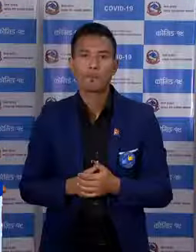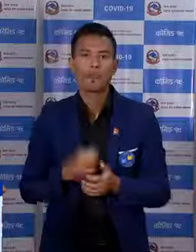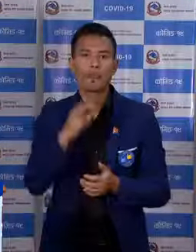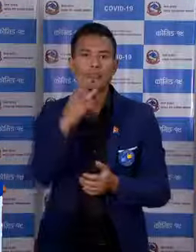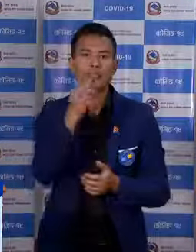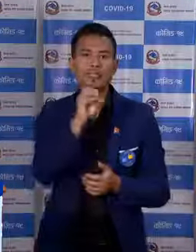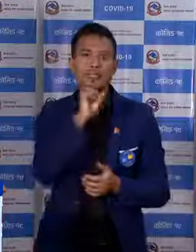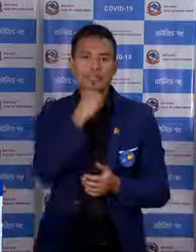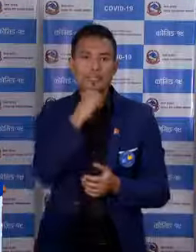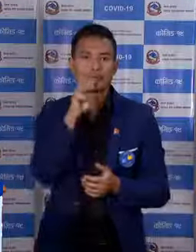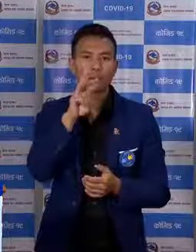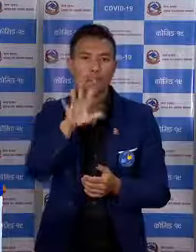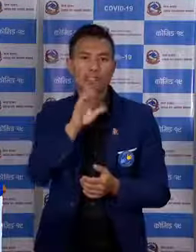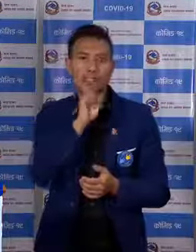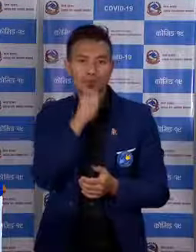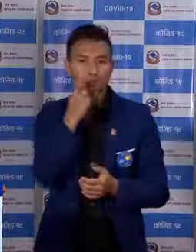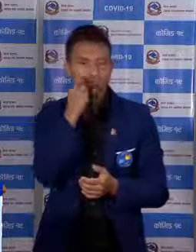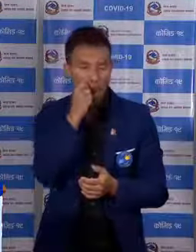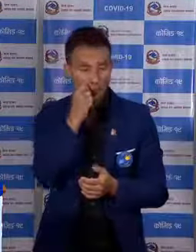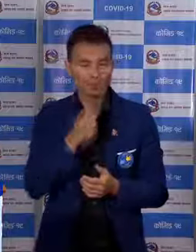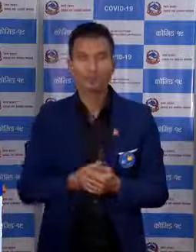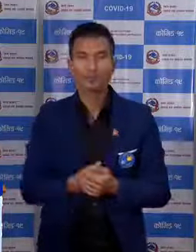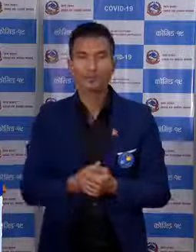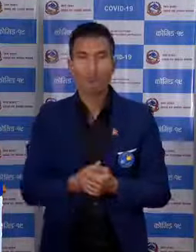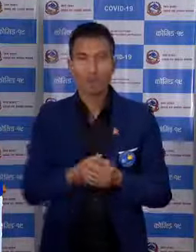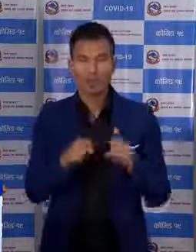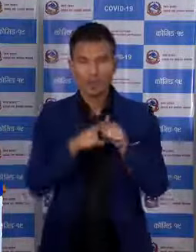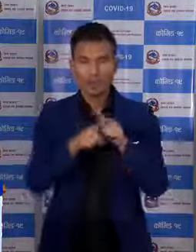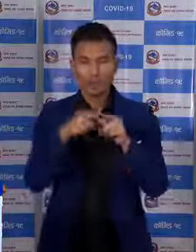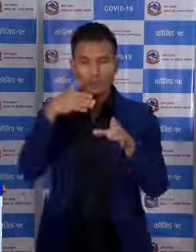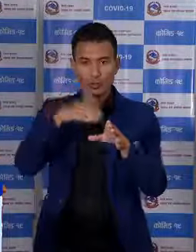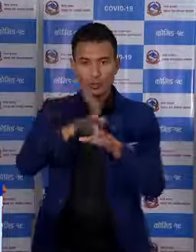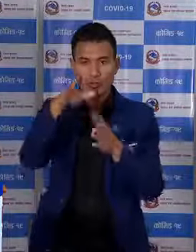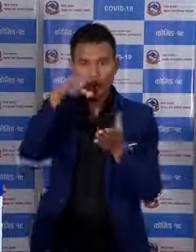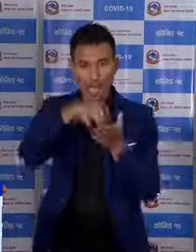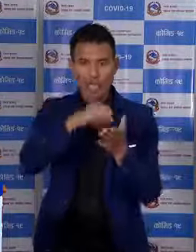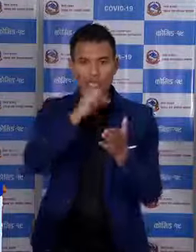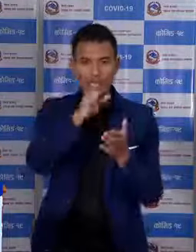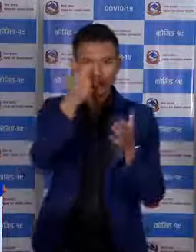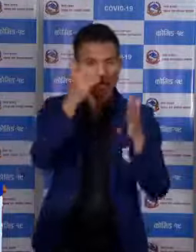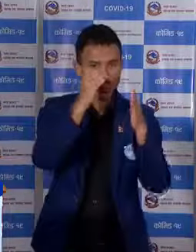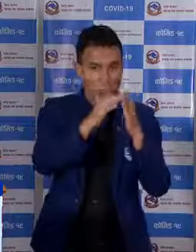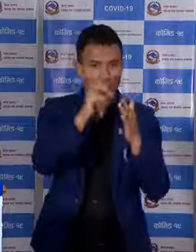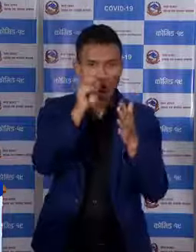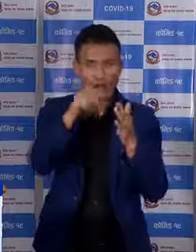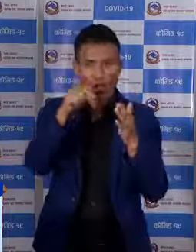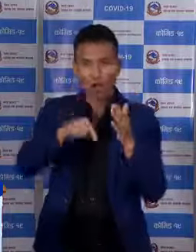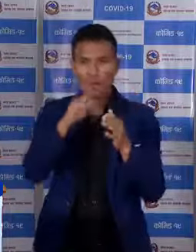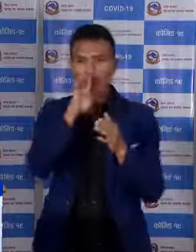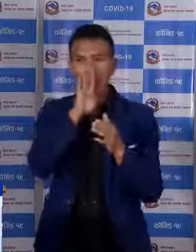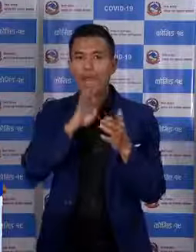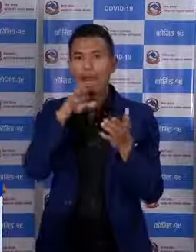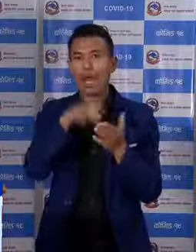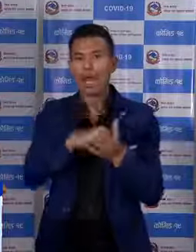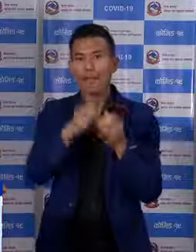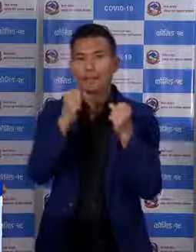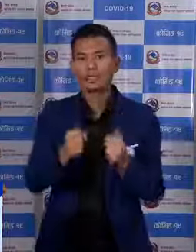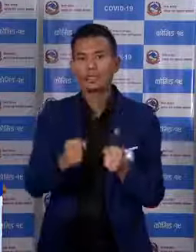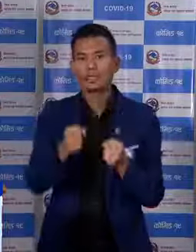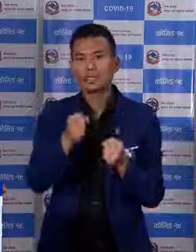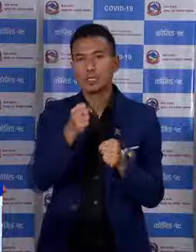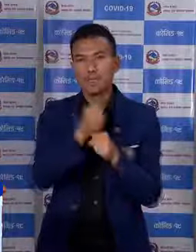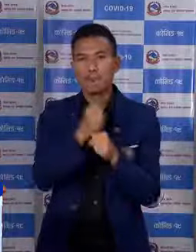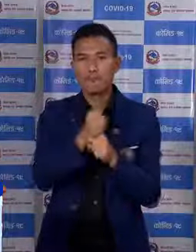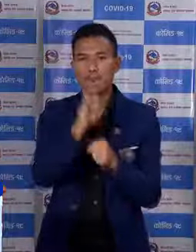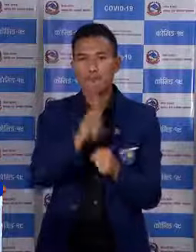30 रँ 25 वर्षया पुरुष तेसे गरी जुम्ला इस्थाई ठेकाना भगेका तरहाल 12 मा रहनुबायका